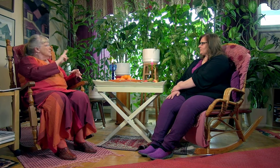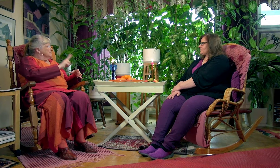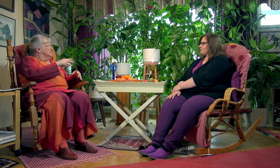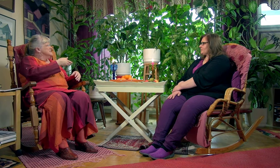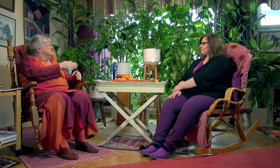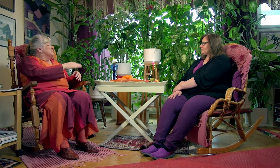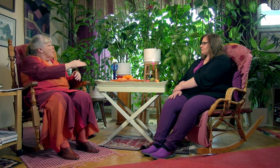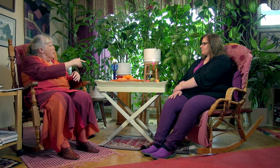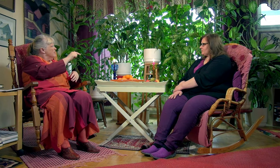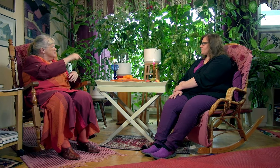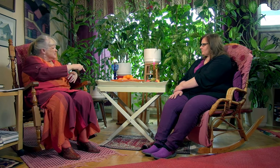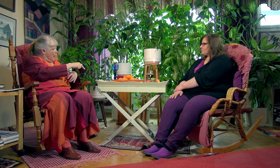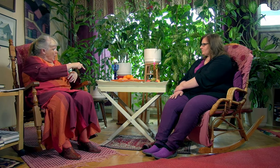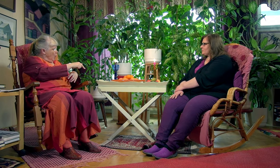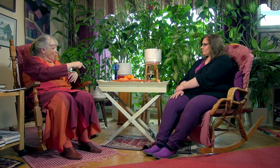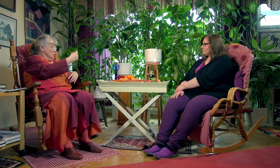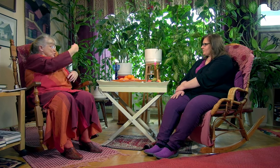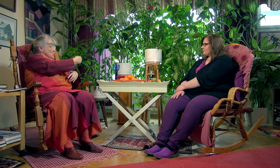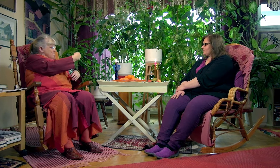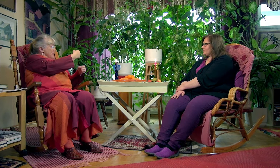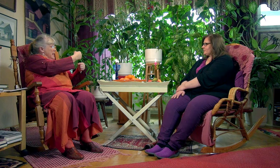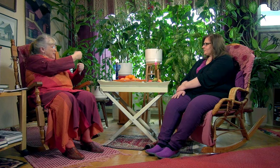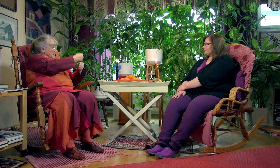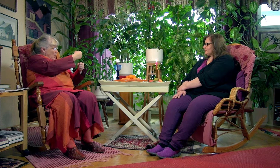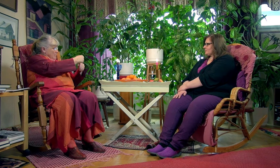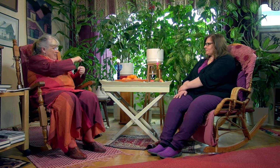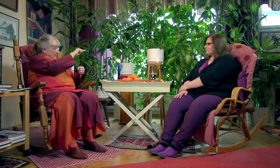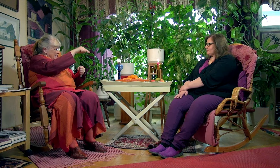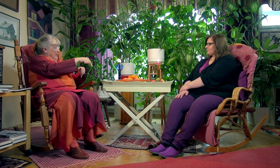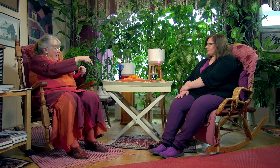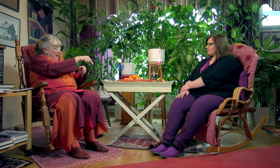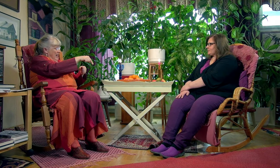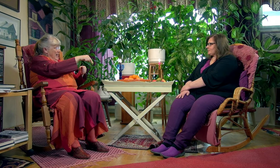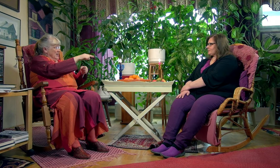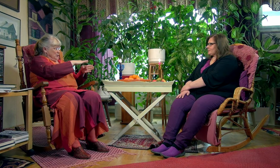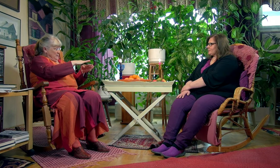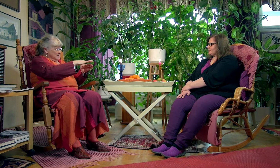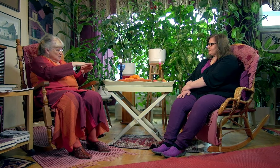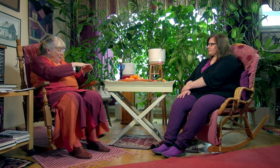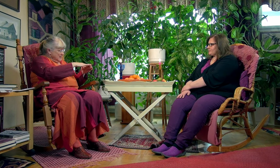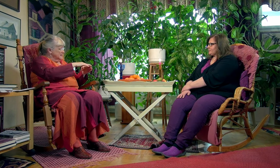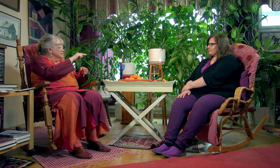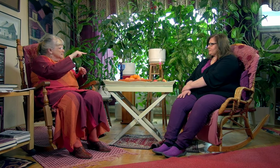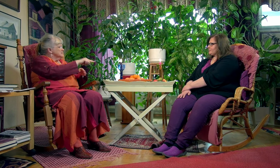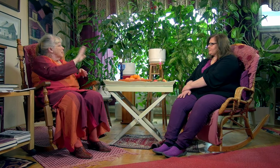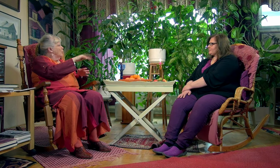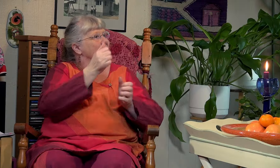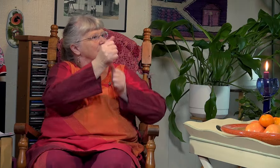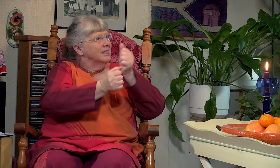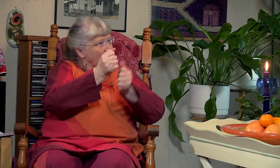Ja se kuurojen yhteisö Säynät-Salossa, mikä on Jyväskylästä pienen